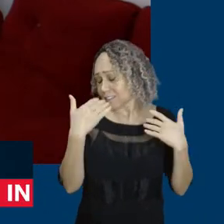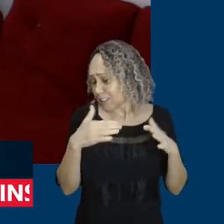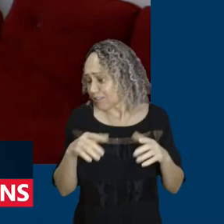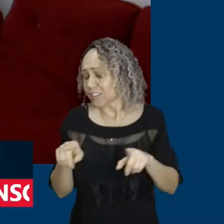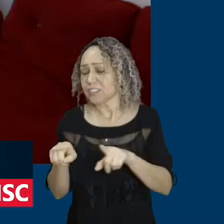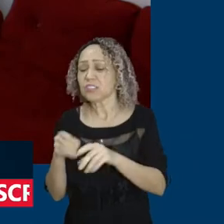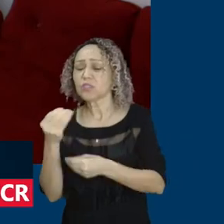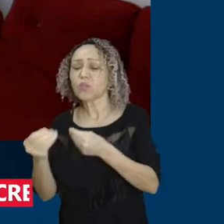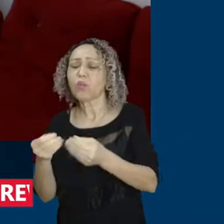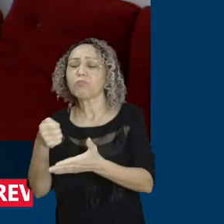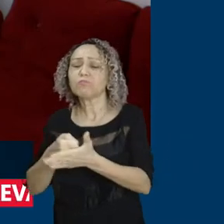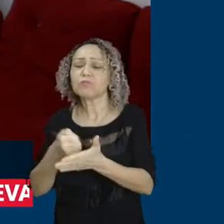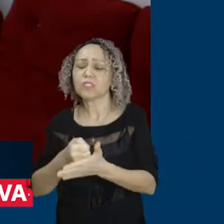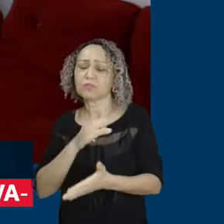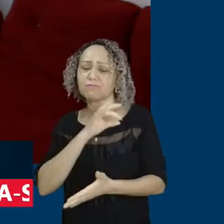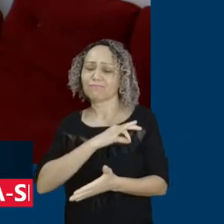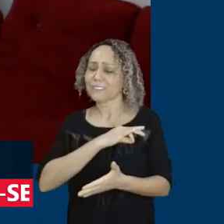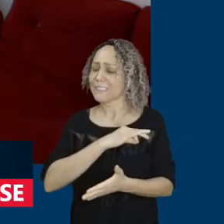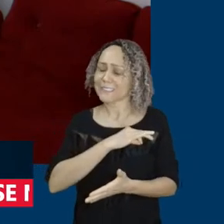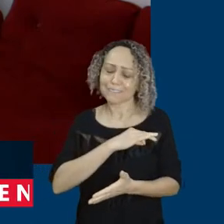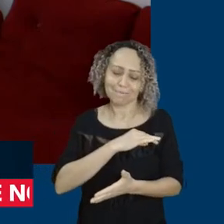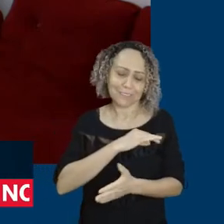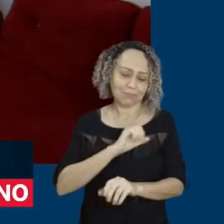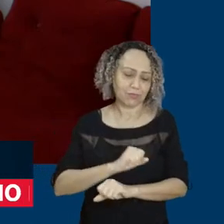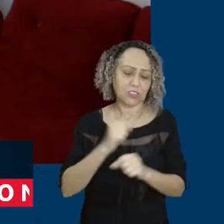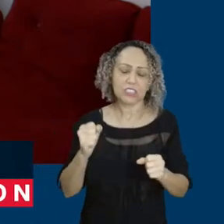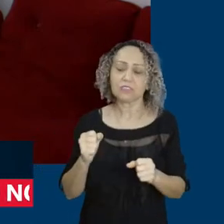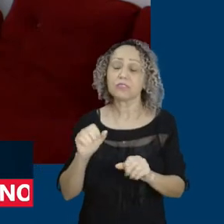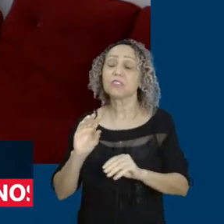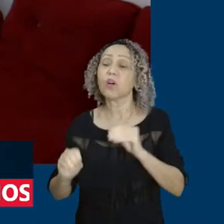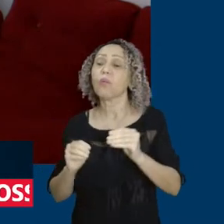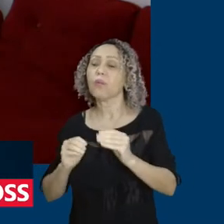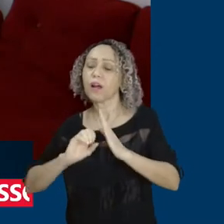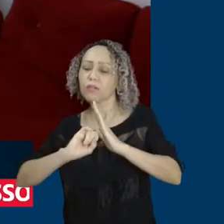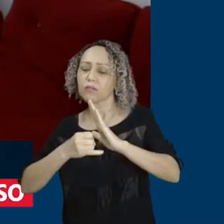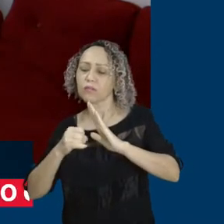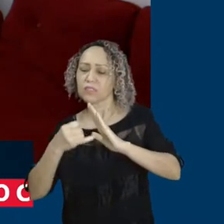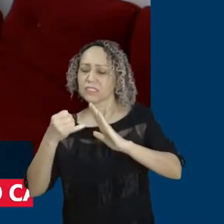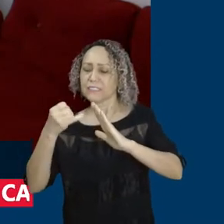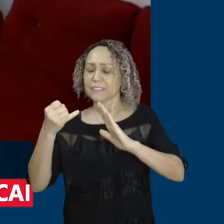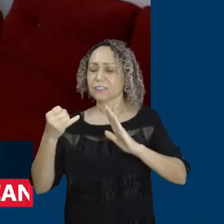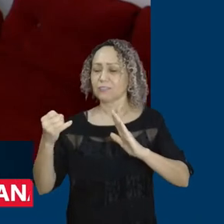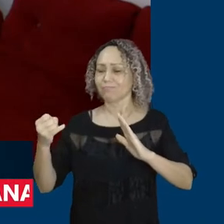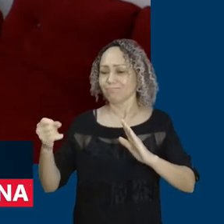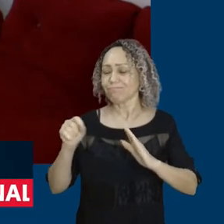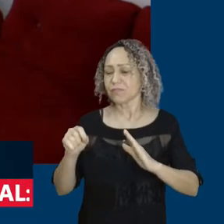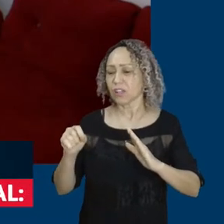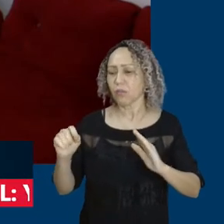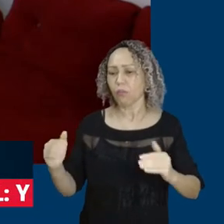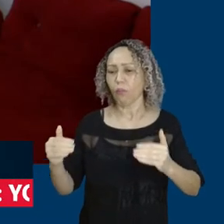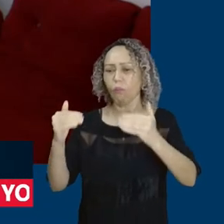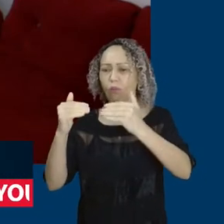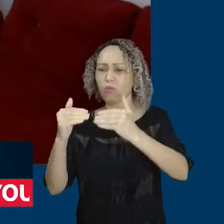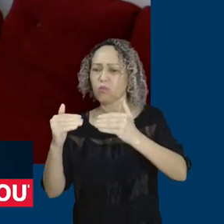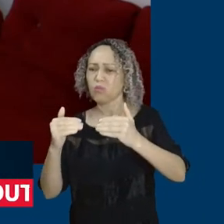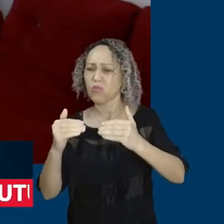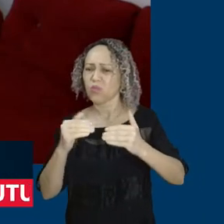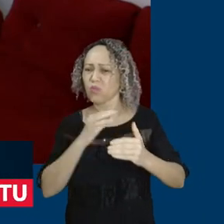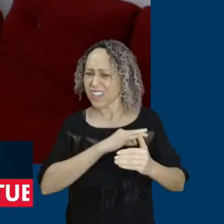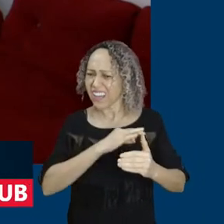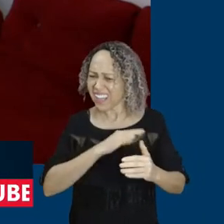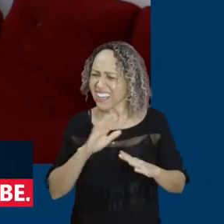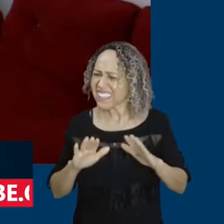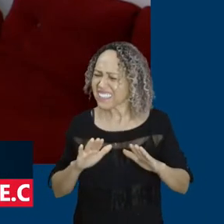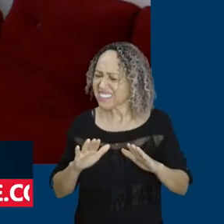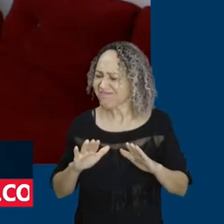melhores condições. Aí. E aí, para garantir a correção da inflação, os trabalhadores simplesmente estão abrindo mão de alguma coisa, né?